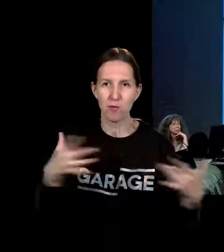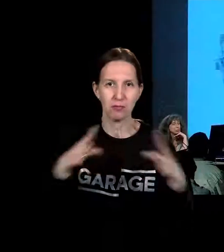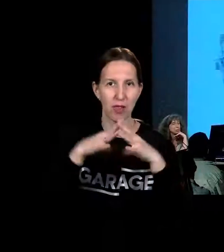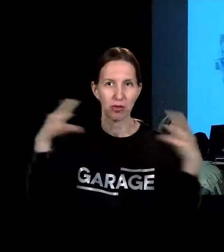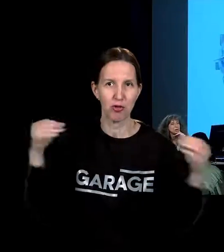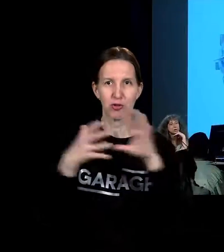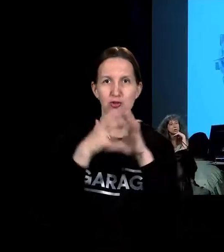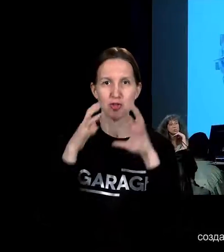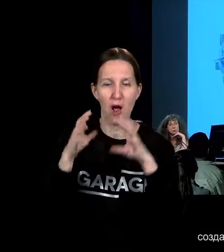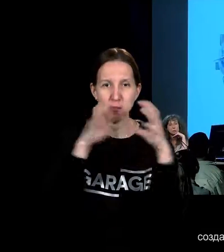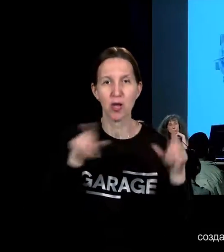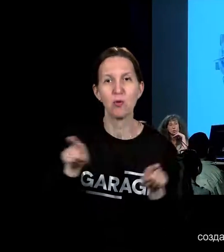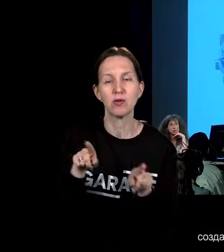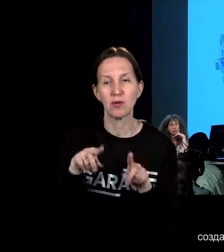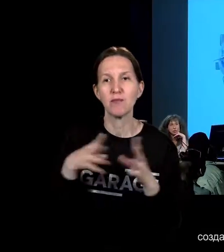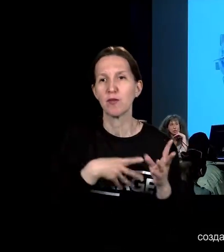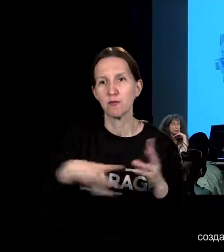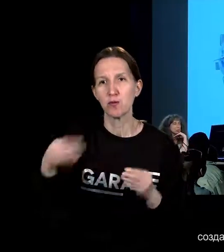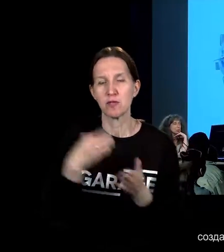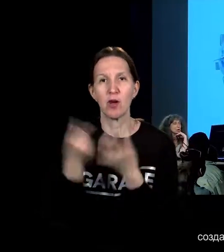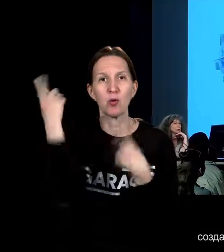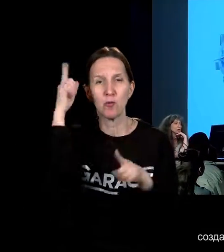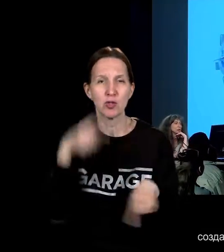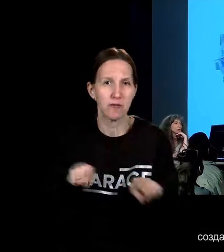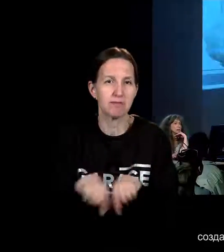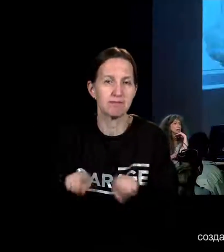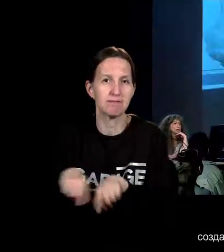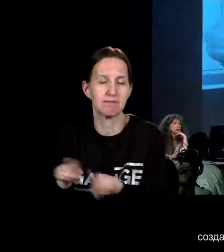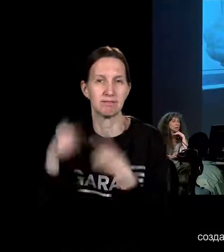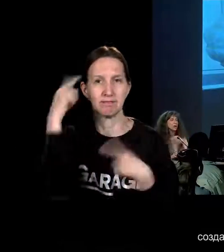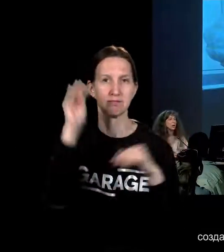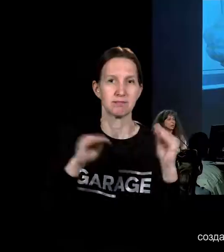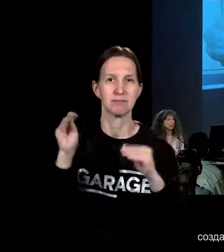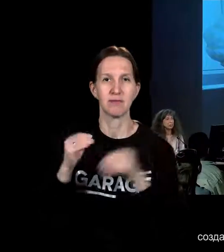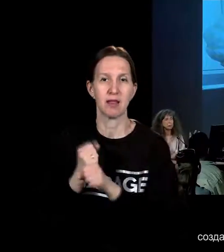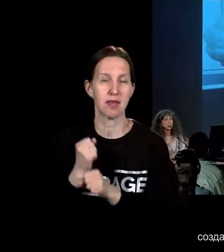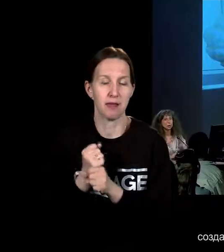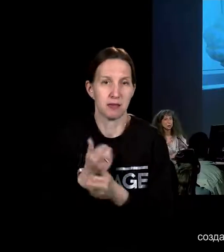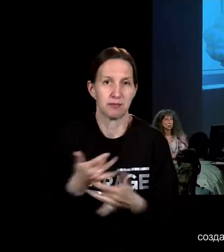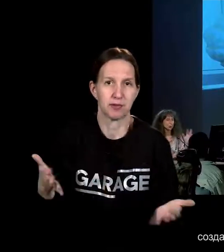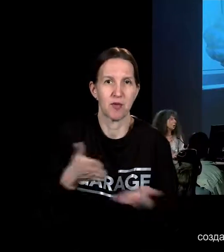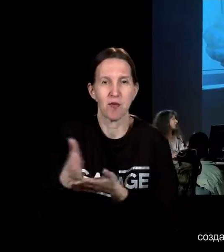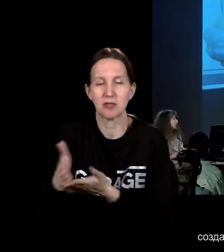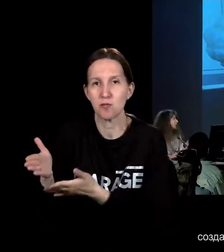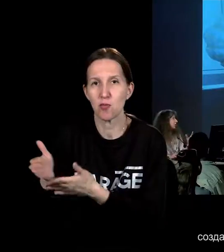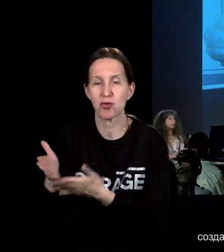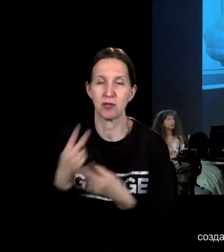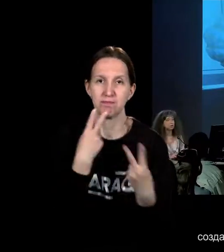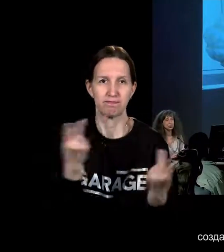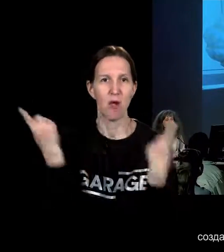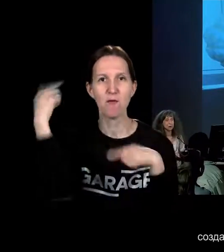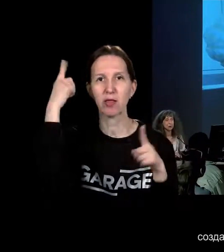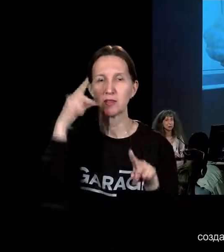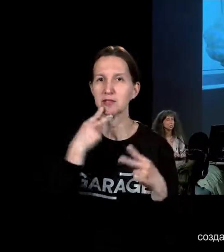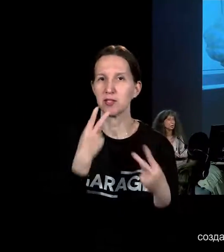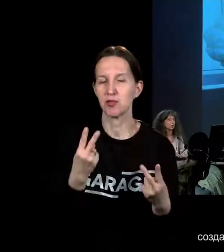дирижабли, Пономаренко продолжает делать на протяжении всего своего творчества, что вот создавая там все возможные более не менее фантастические,